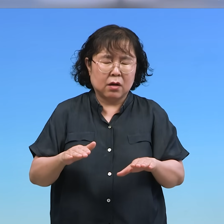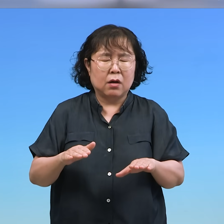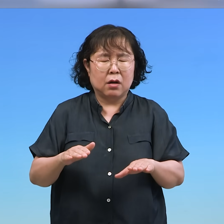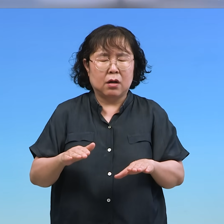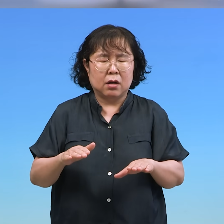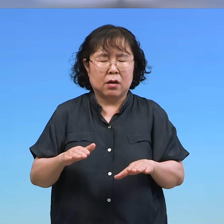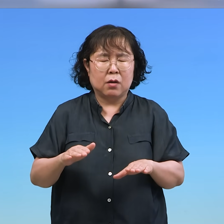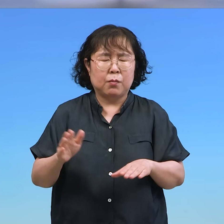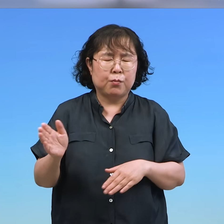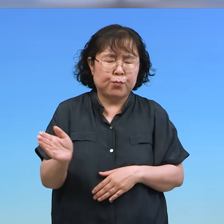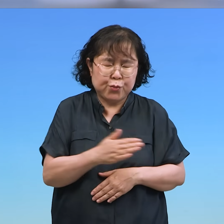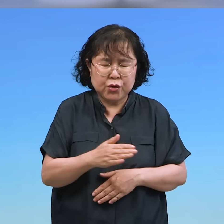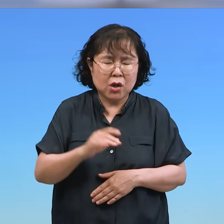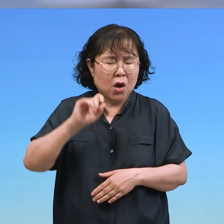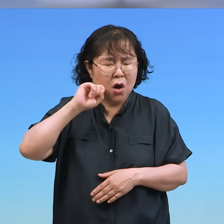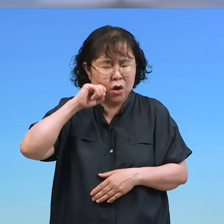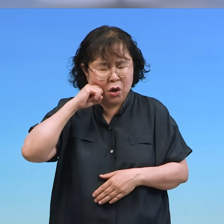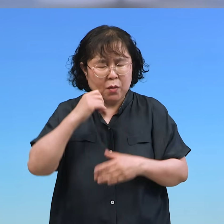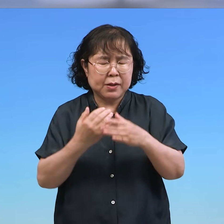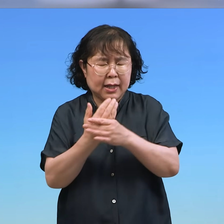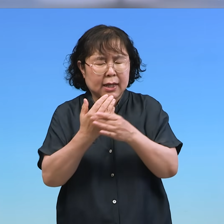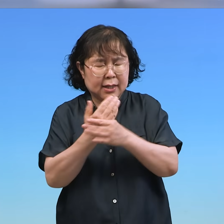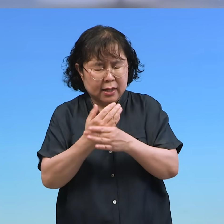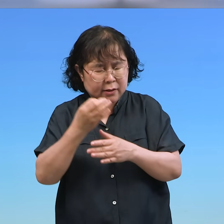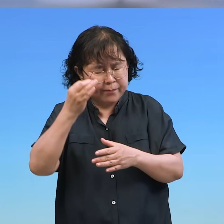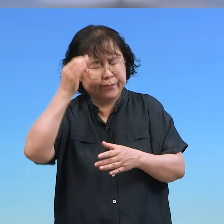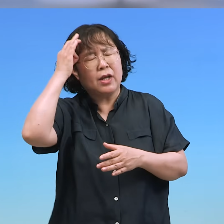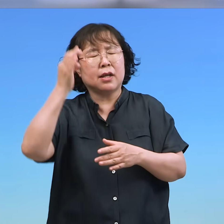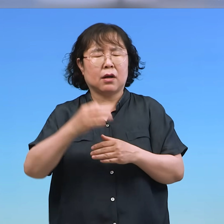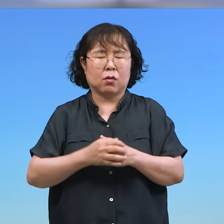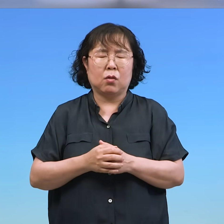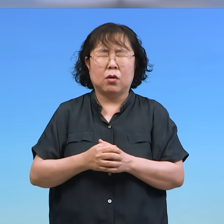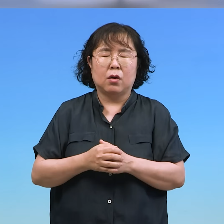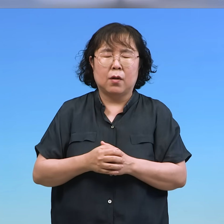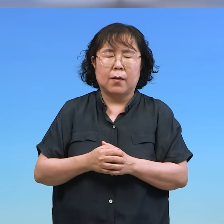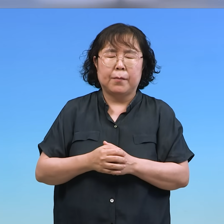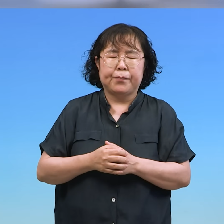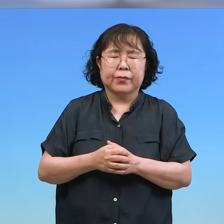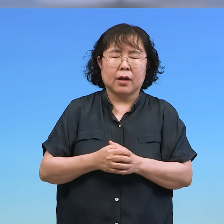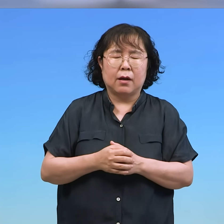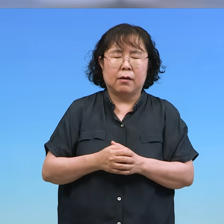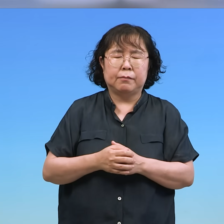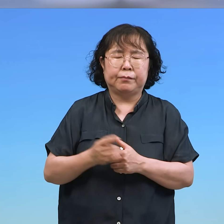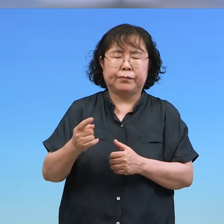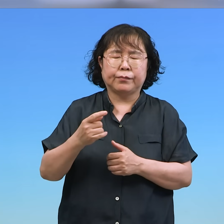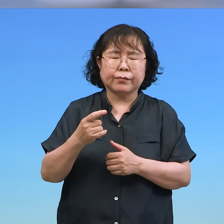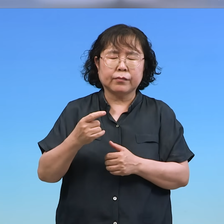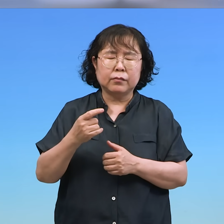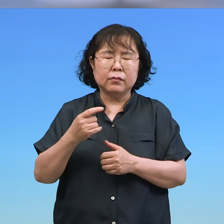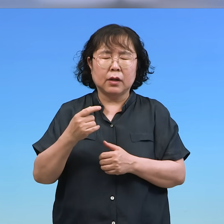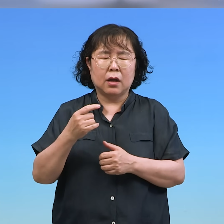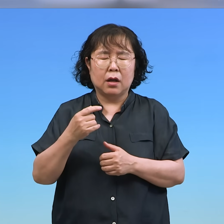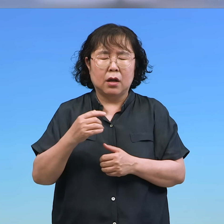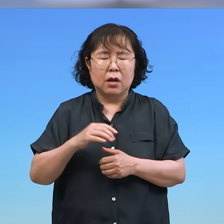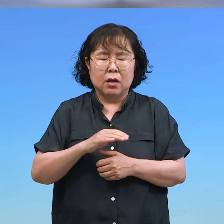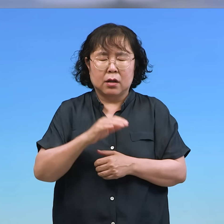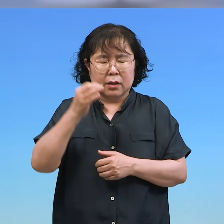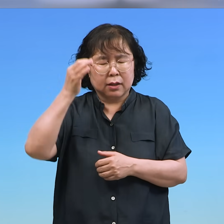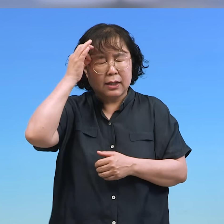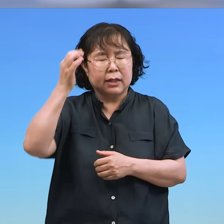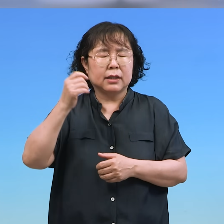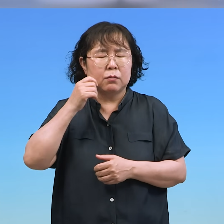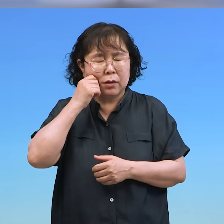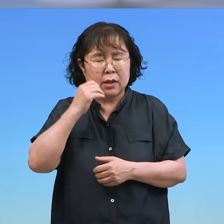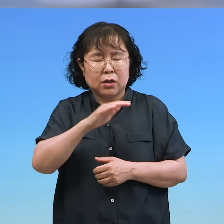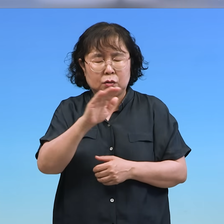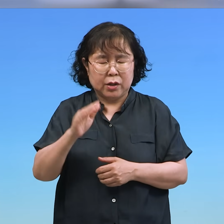하는 여기에서부터 참 어려운 것들이 다 약이 된다는 거, 그렇게 오래전부터 이것을 겪으면서도 깨닫지